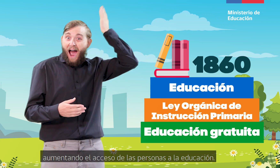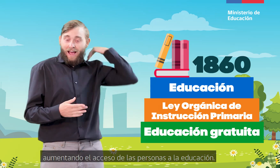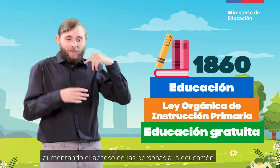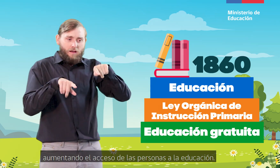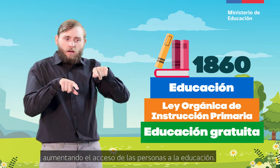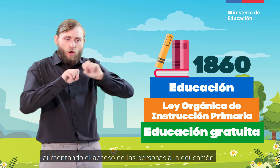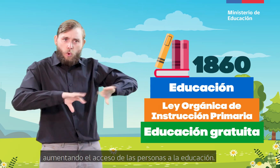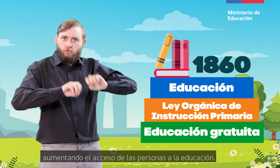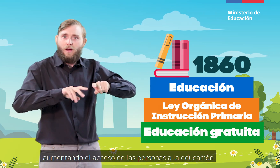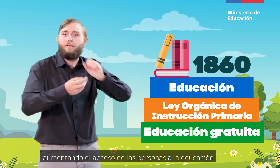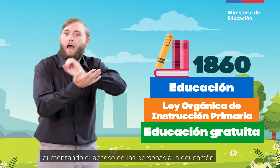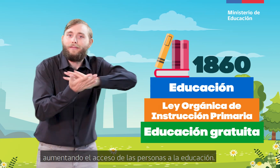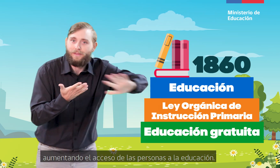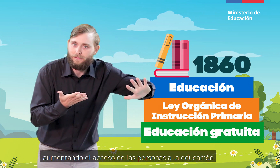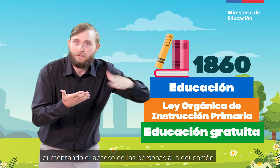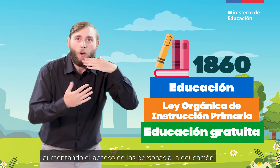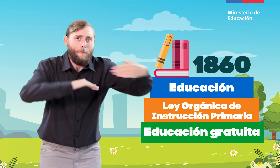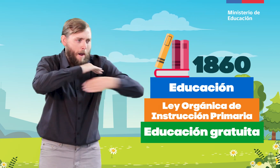aumentando el acceso de las personas a la educación.